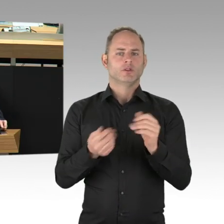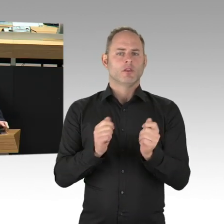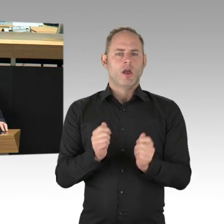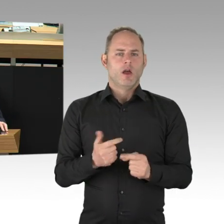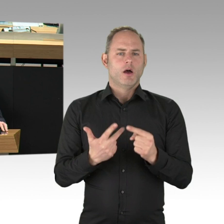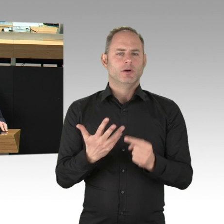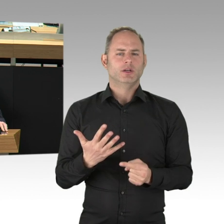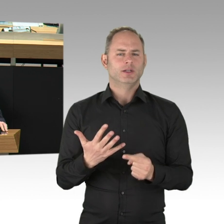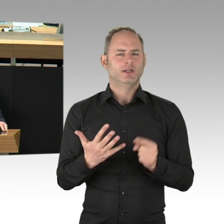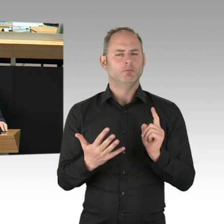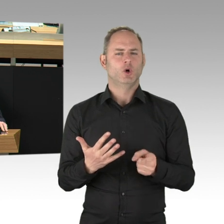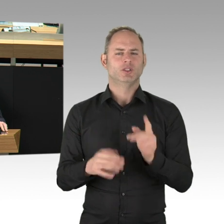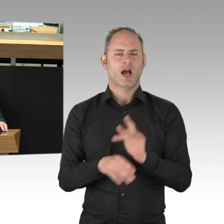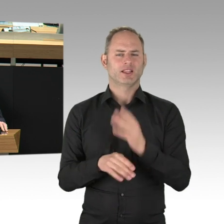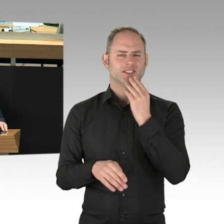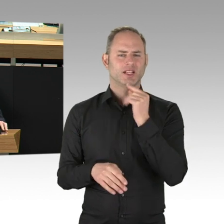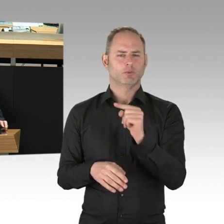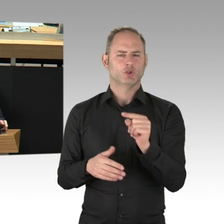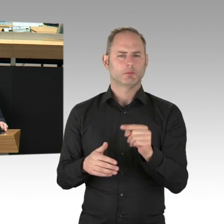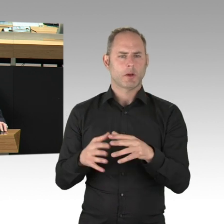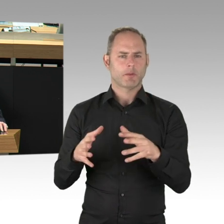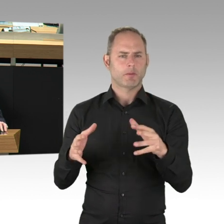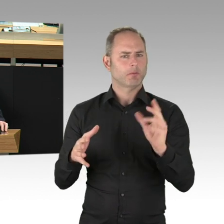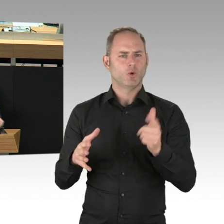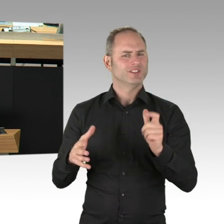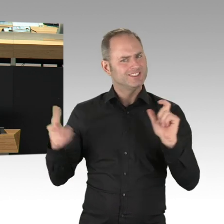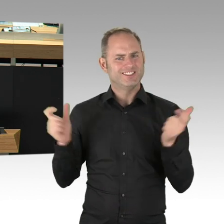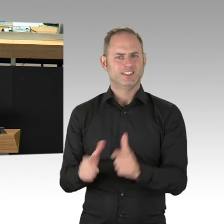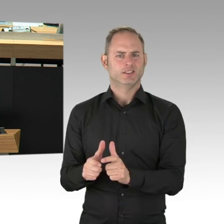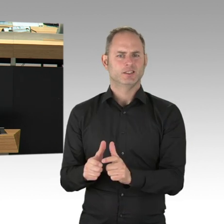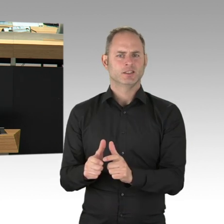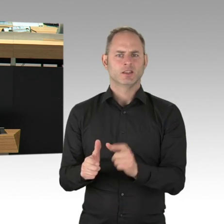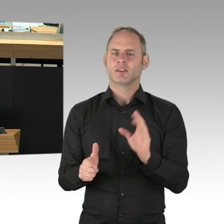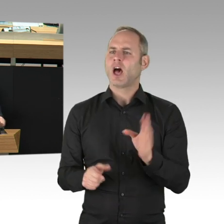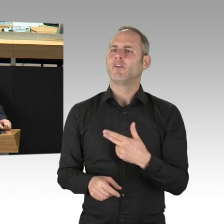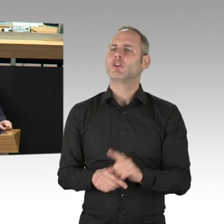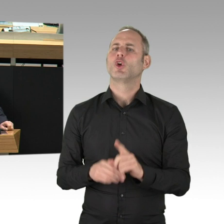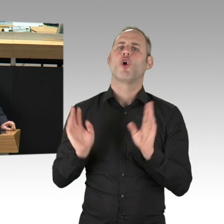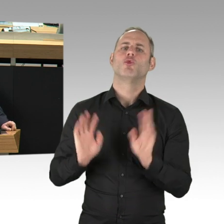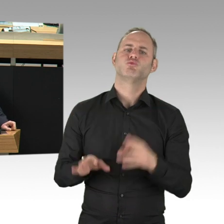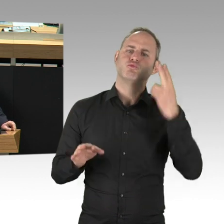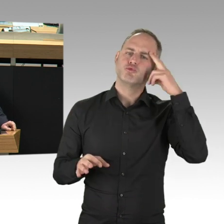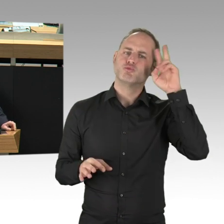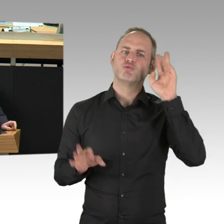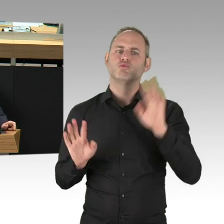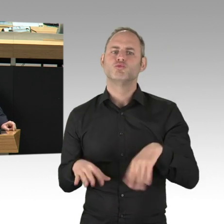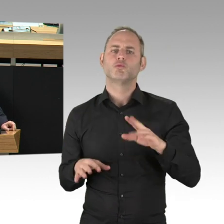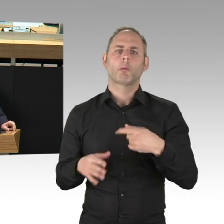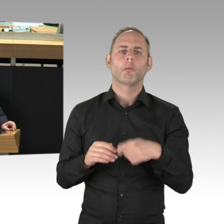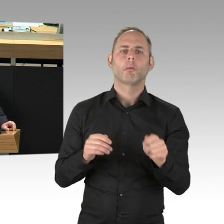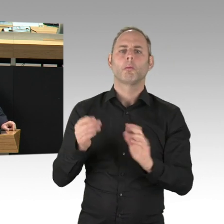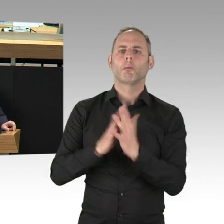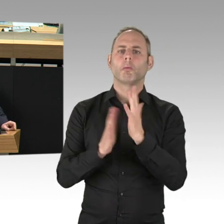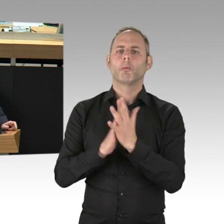Minute überzogen. Ich komme zum Ende. Meine Damen und Herren, Europa und Deutschland sind wesentlich geprägt von der